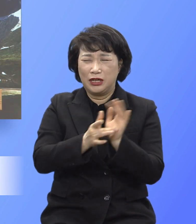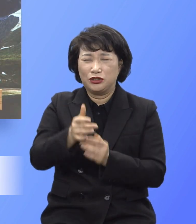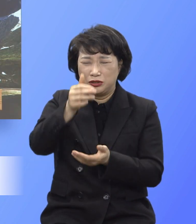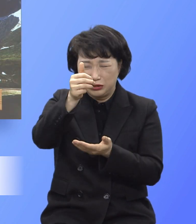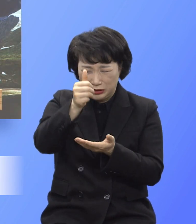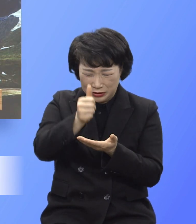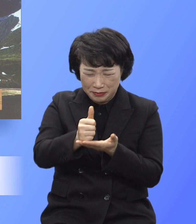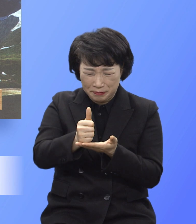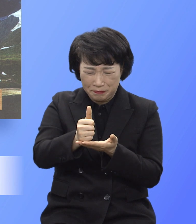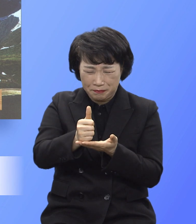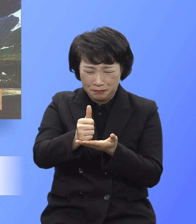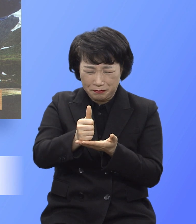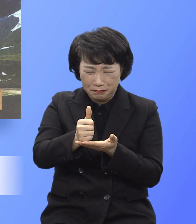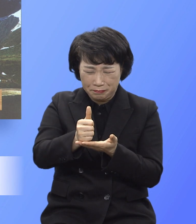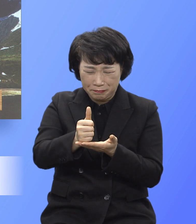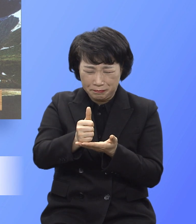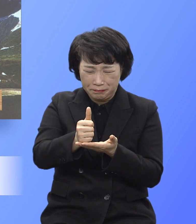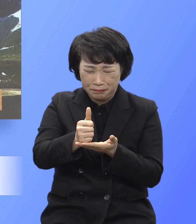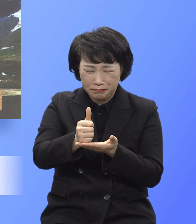예수님